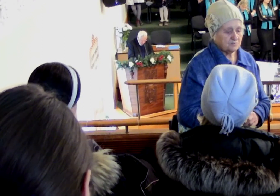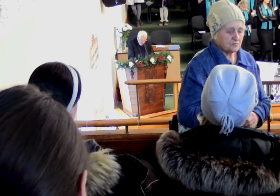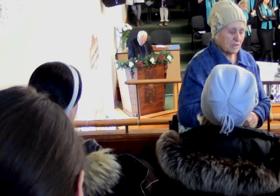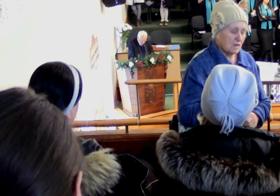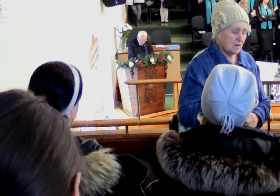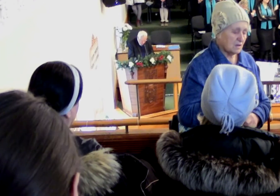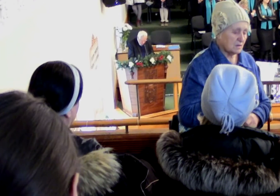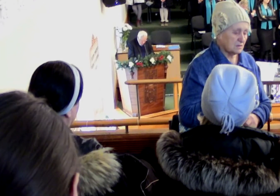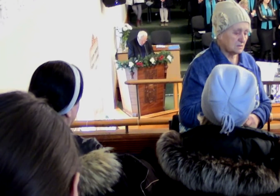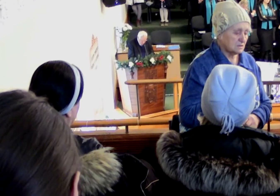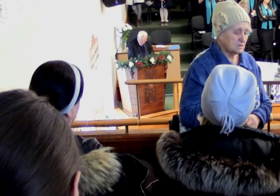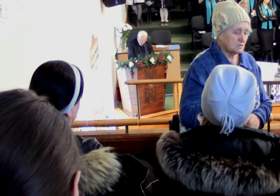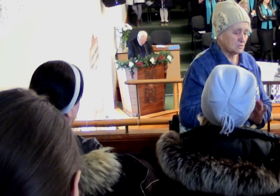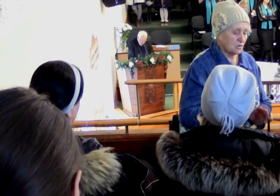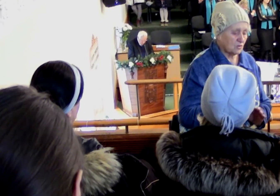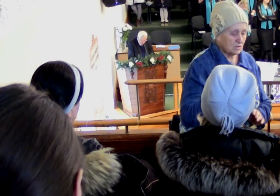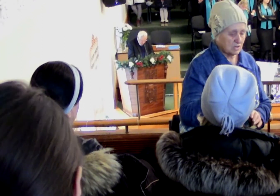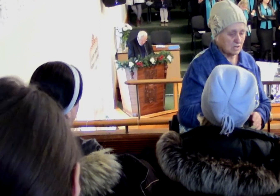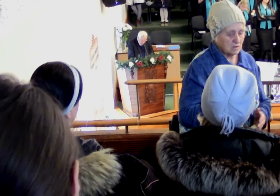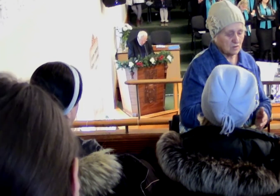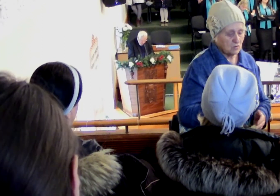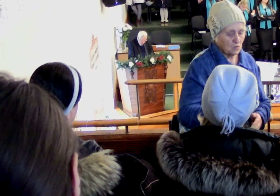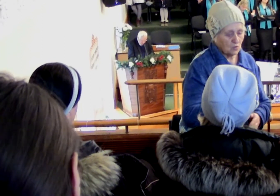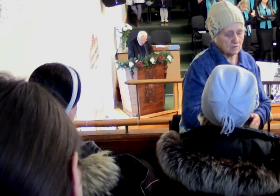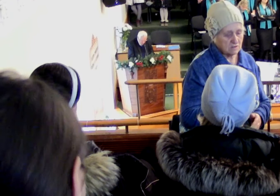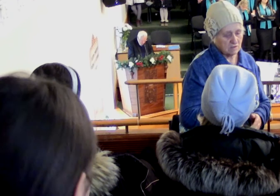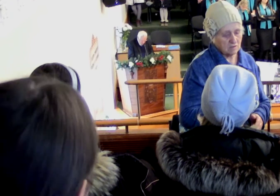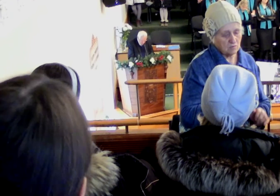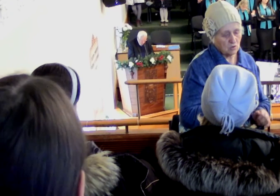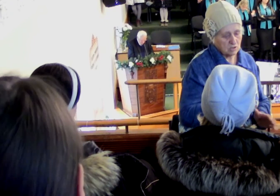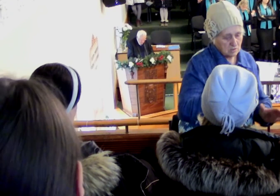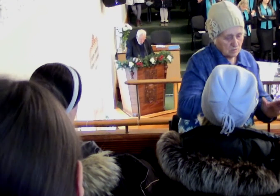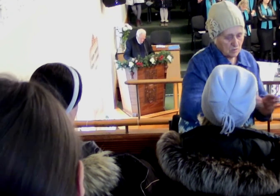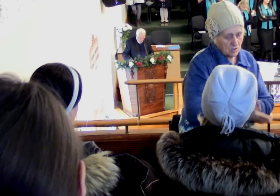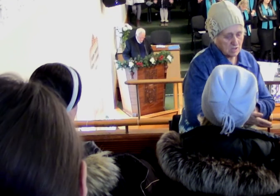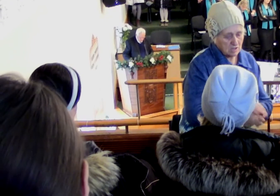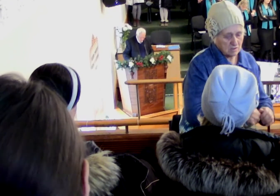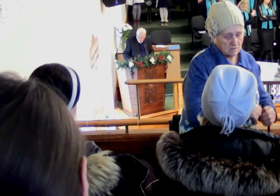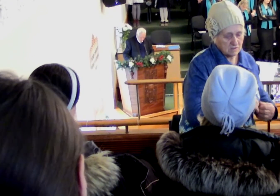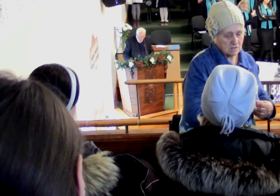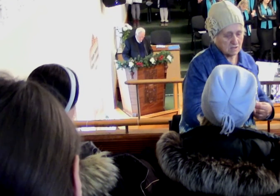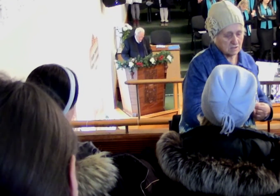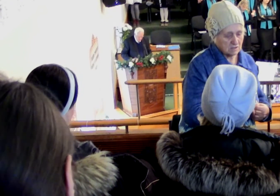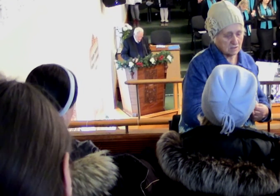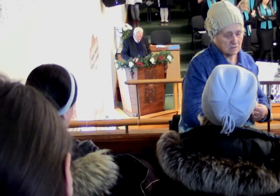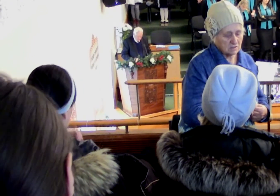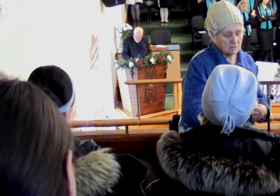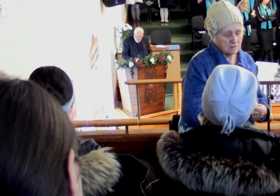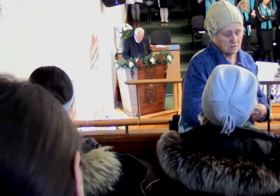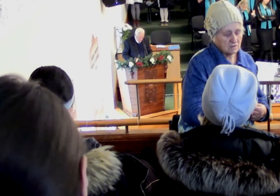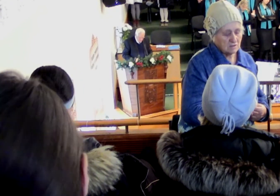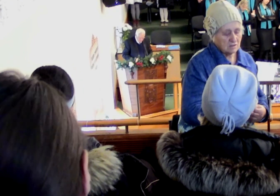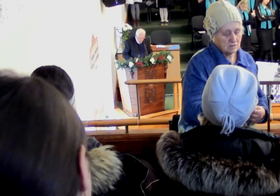Твоим можешь сегодня проникнуть в сердца. Только Ты, Духом Святым Твоим, можешь проникнуть